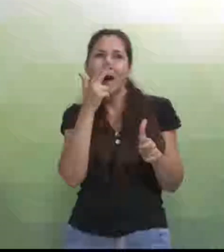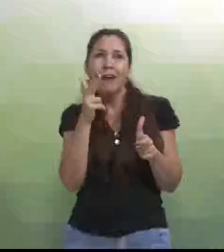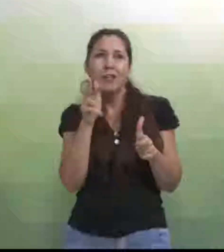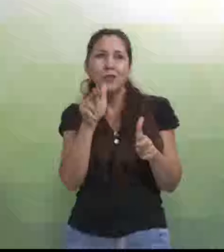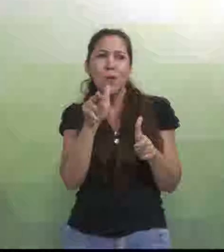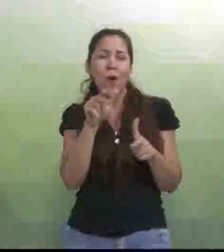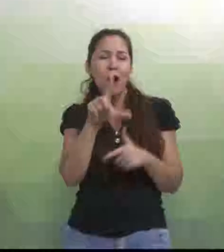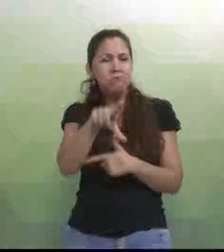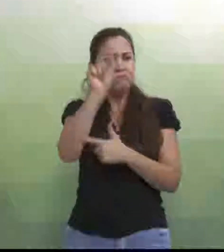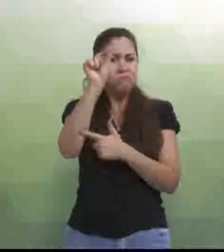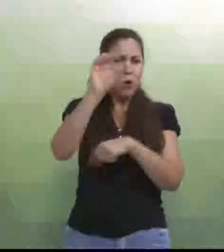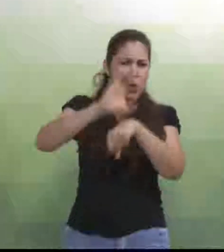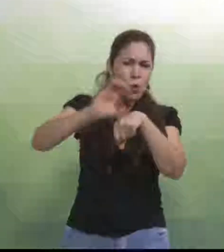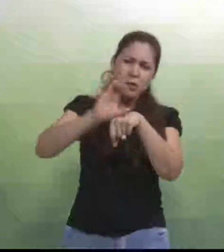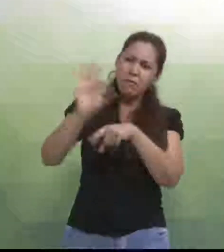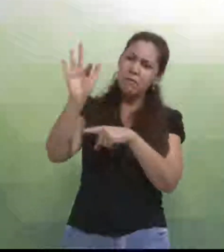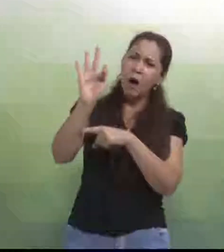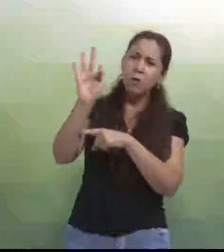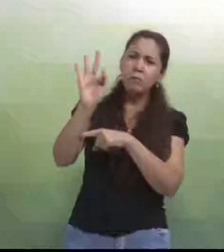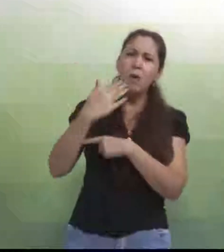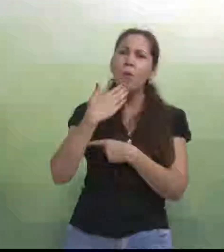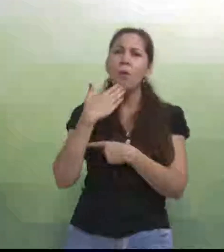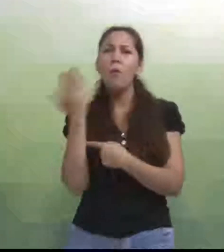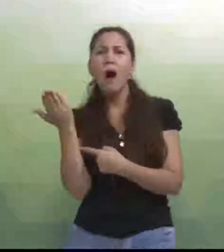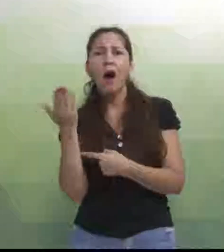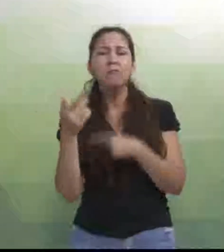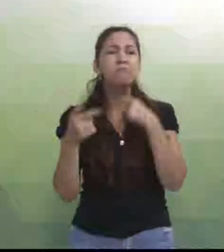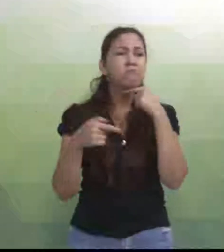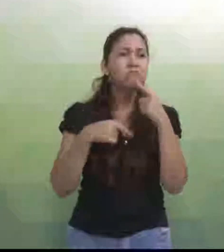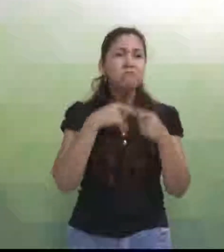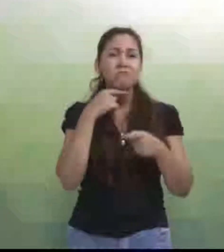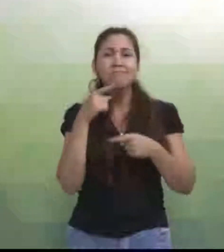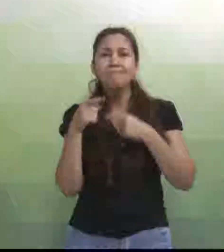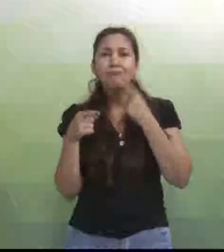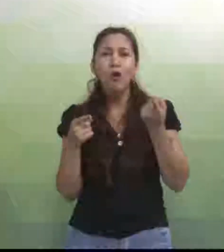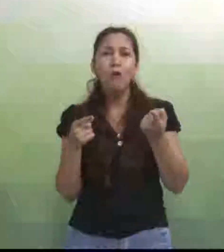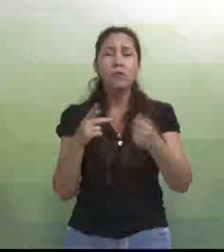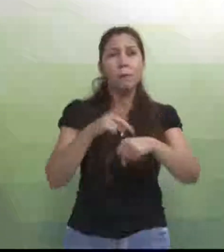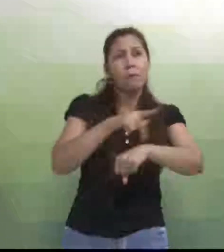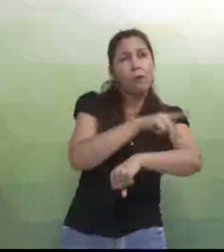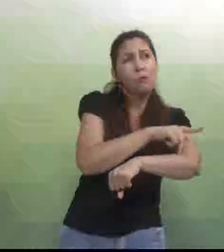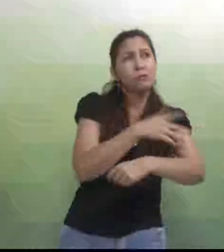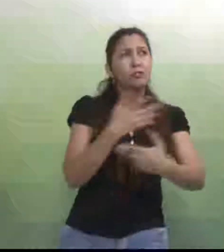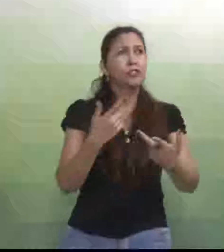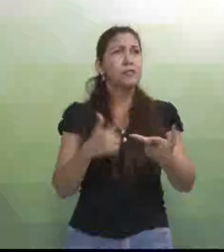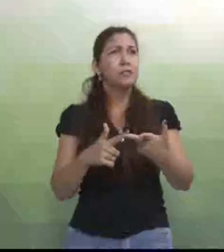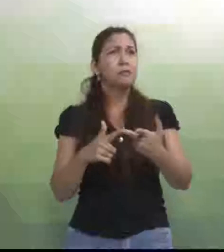iam para o ensino superior e ficavam na dúvida em qual curso escolher. Pedagogia, artes,